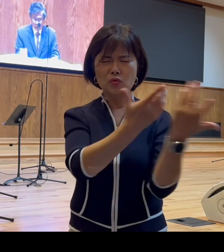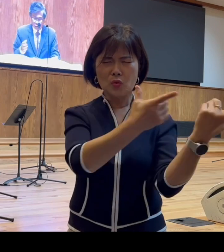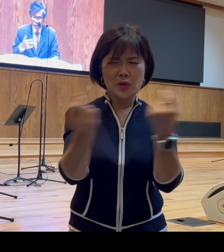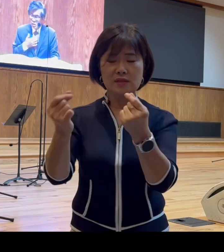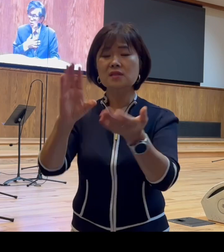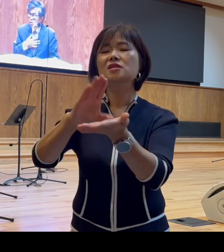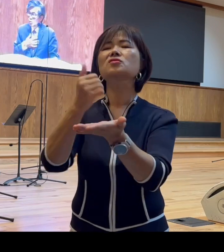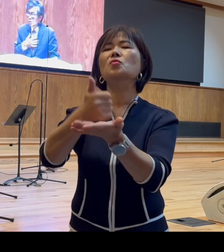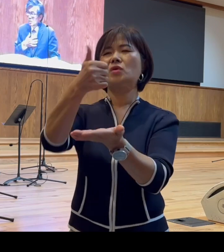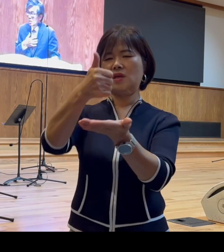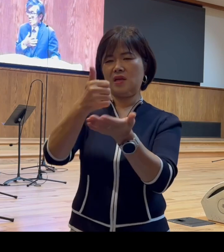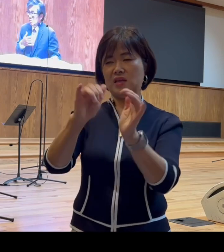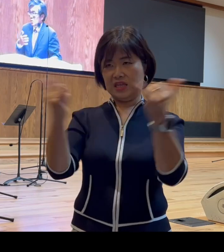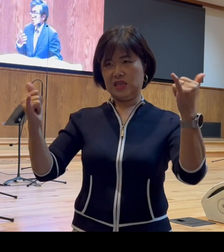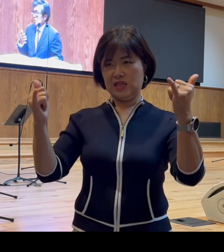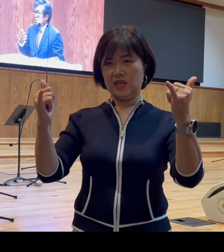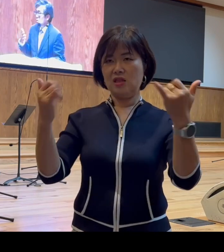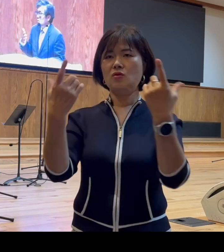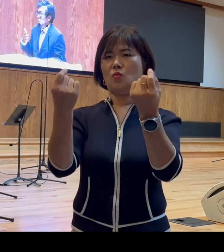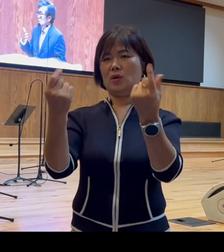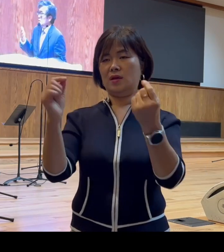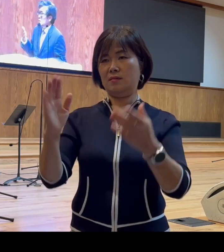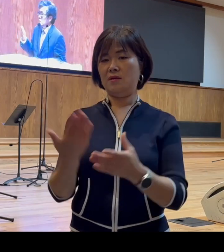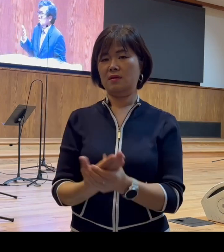그리스도의. 우리가 이거 읽으면 그렇게